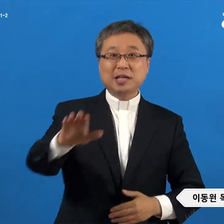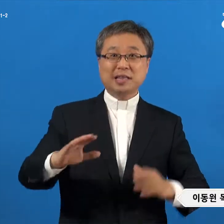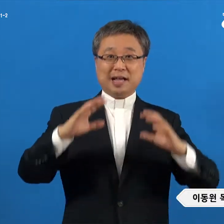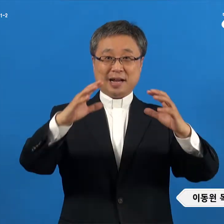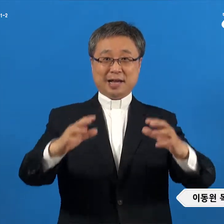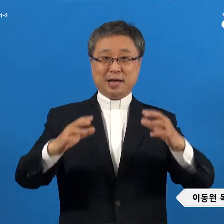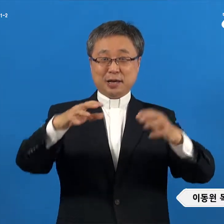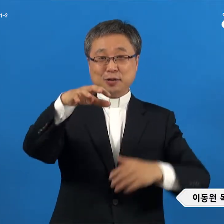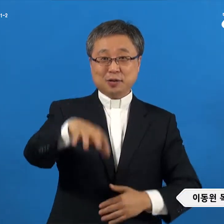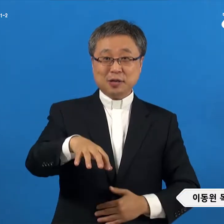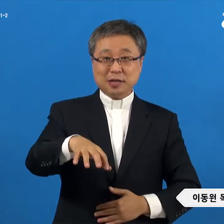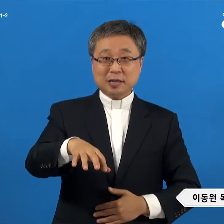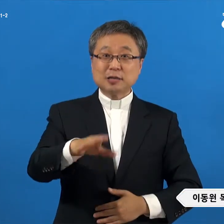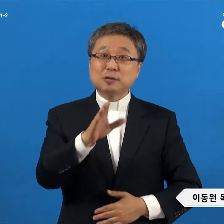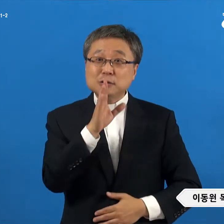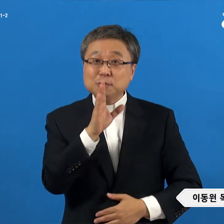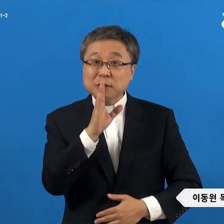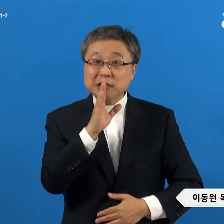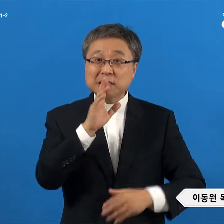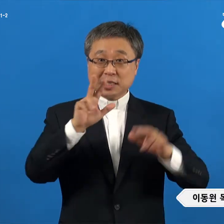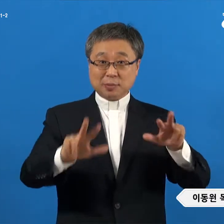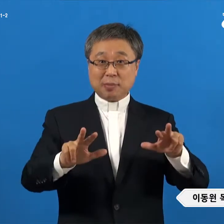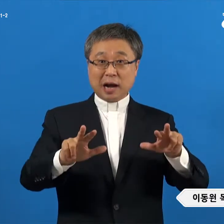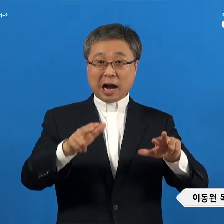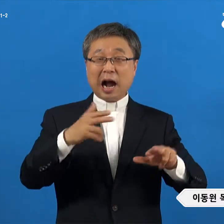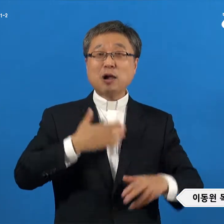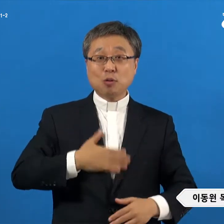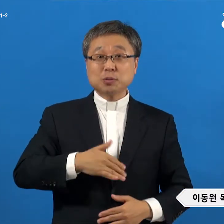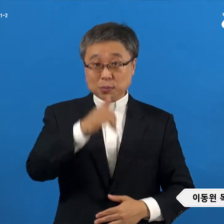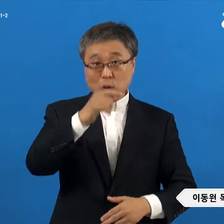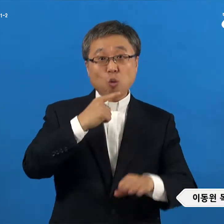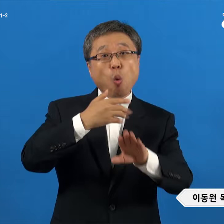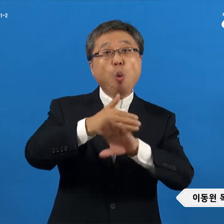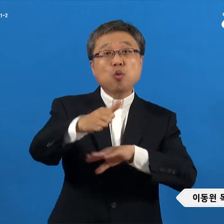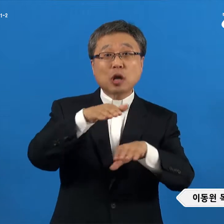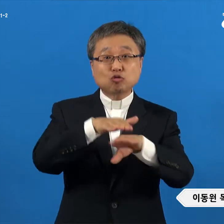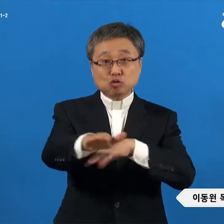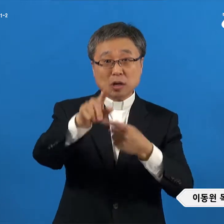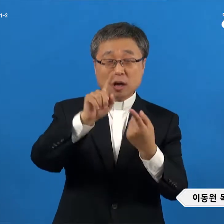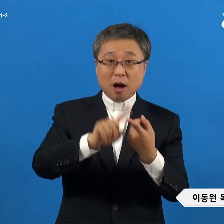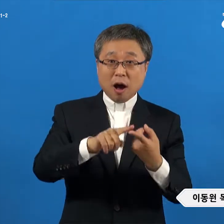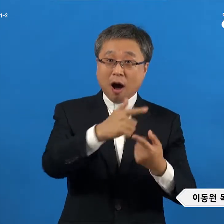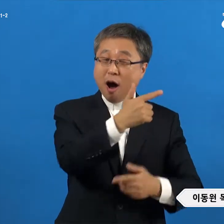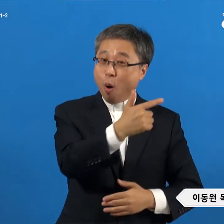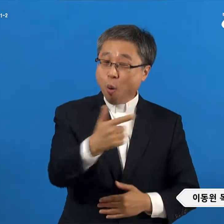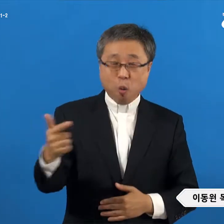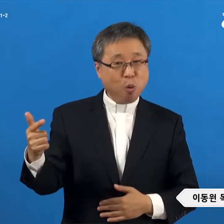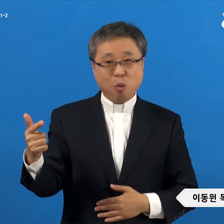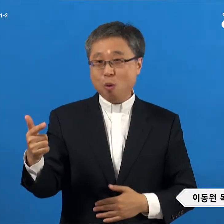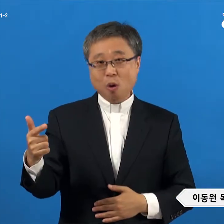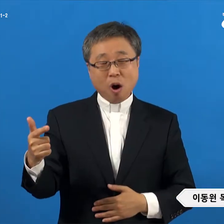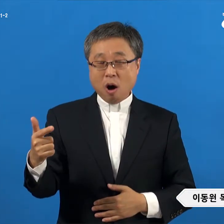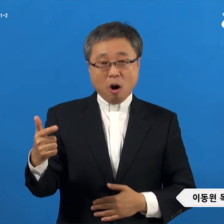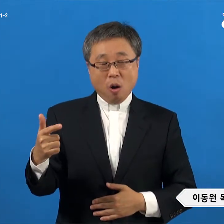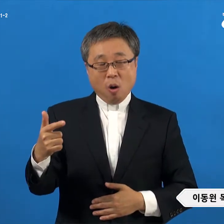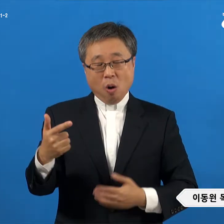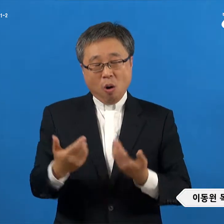우리 기성세대들은 대부분이 공산주의에 대한 그런 상당한 그런 어떤 적대감을 가지고 있는 것을 볼